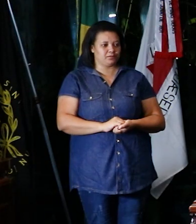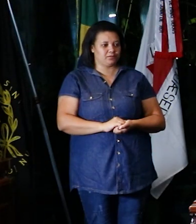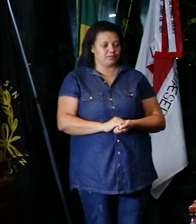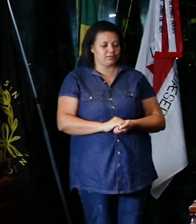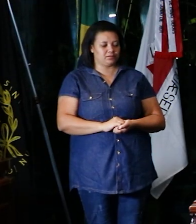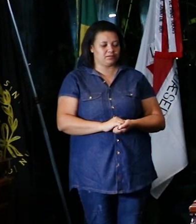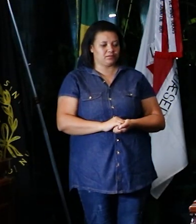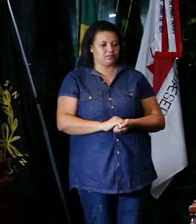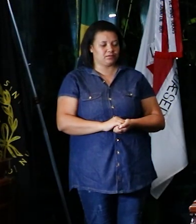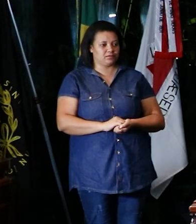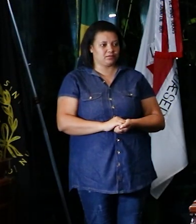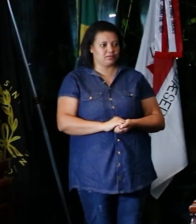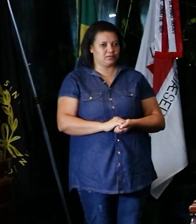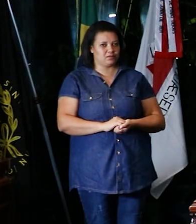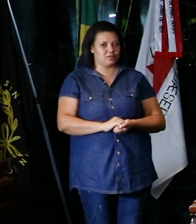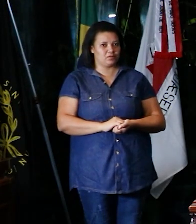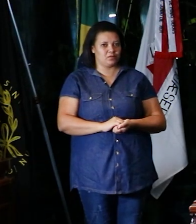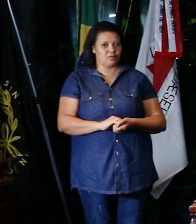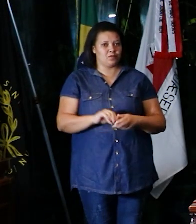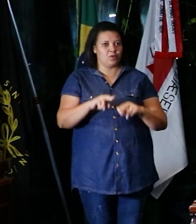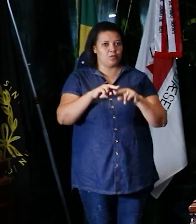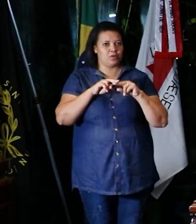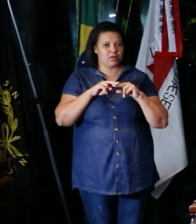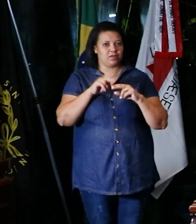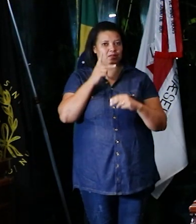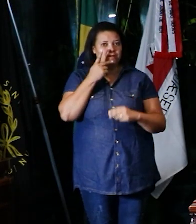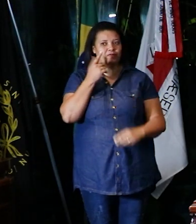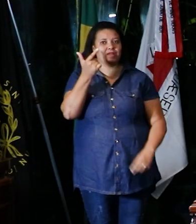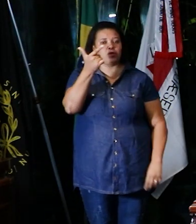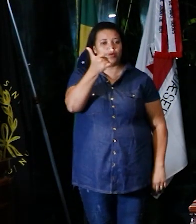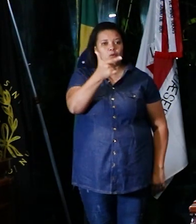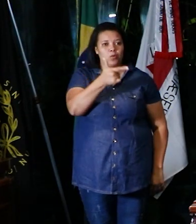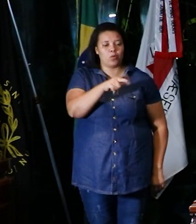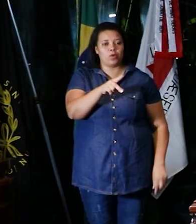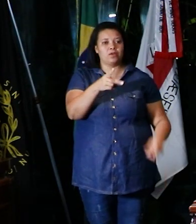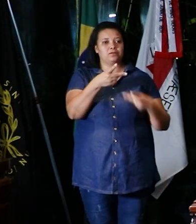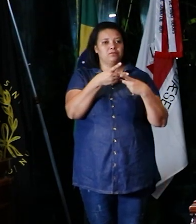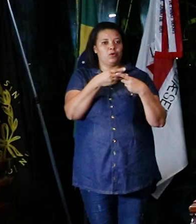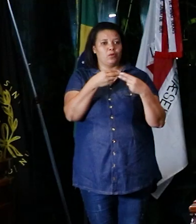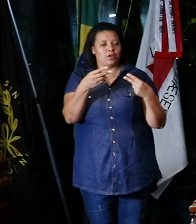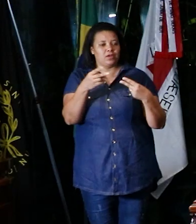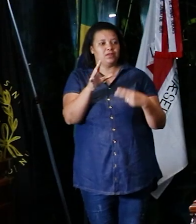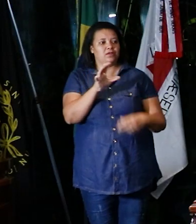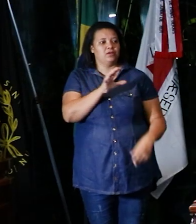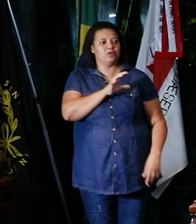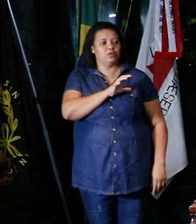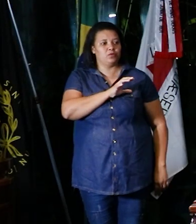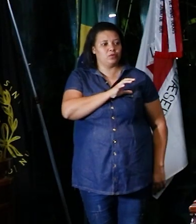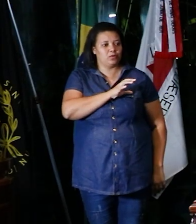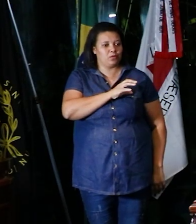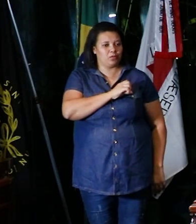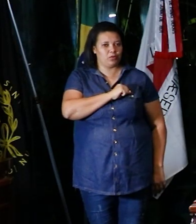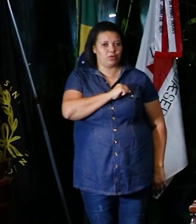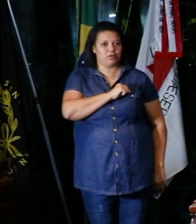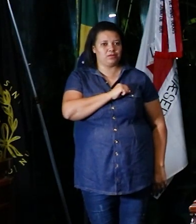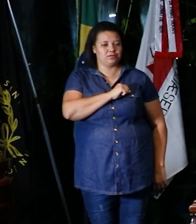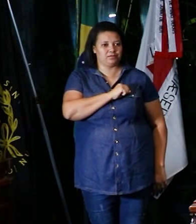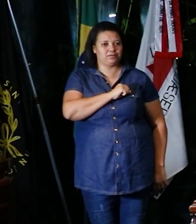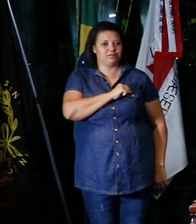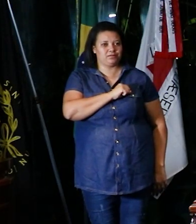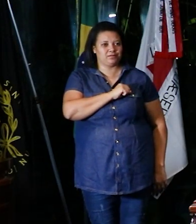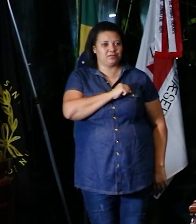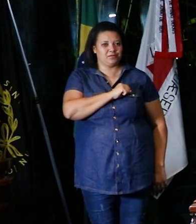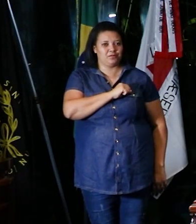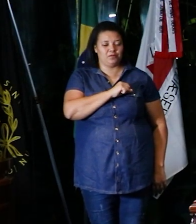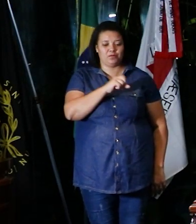E por isso mesmo ele teve de falar outra coisa do amor, não é o Consola Nunca de